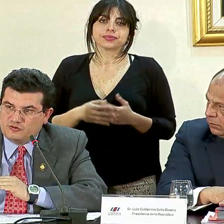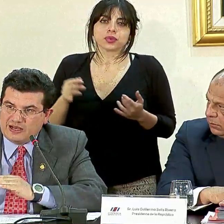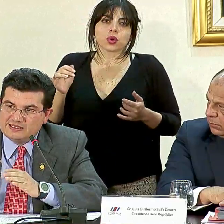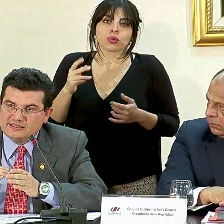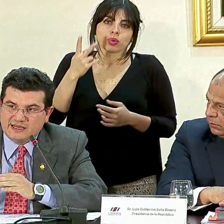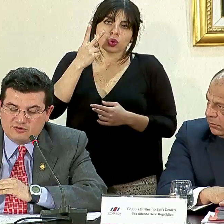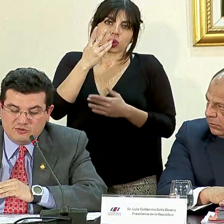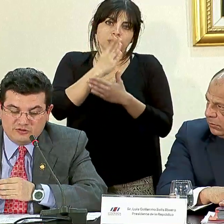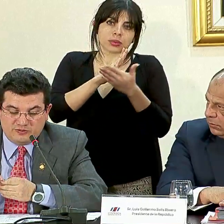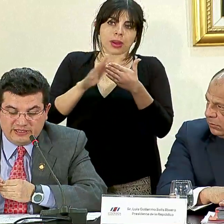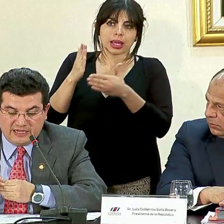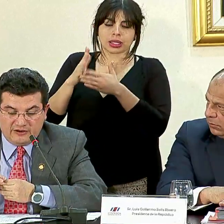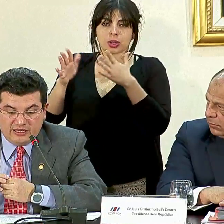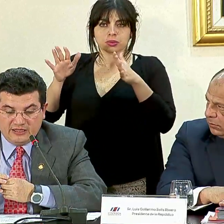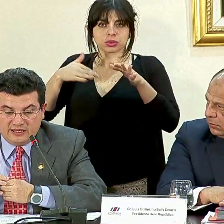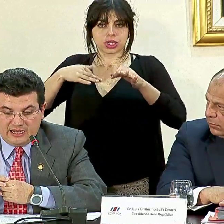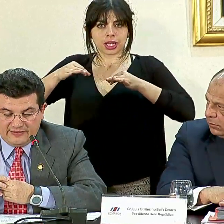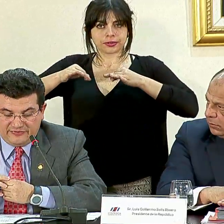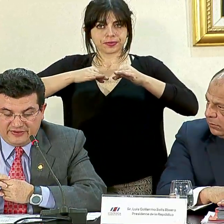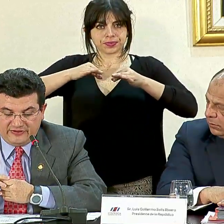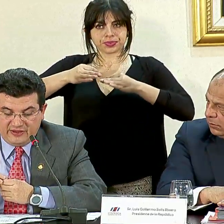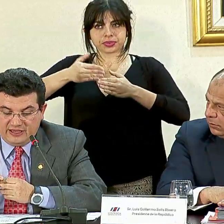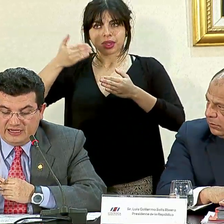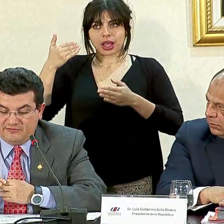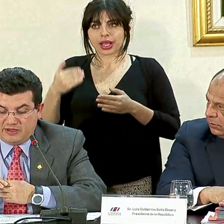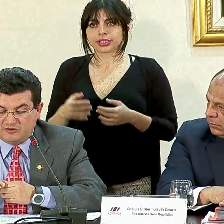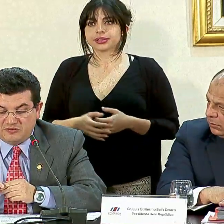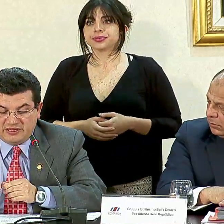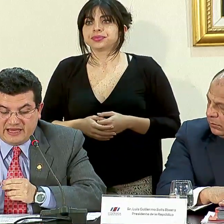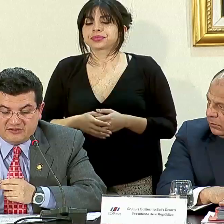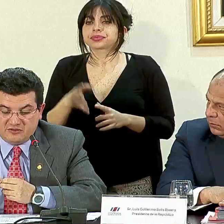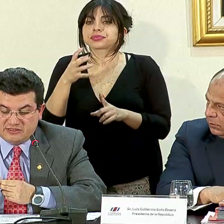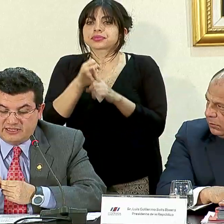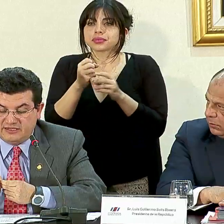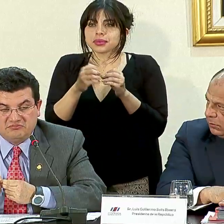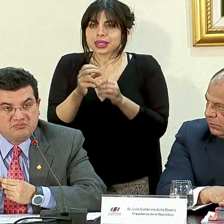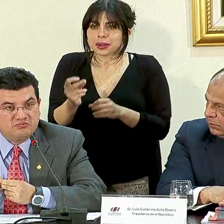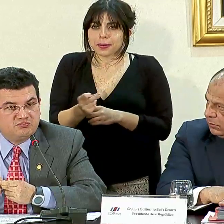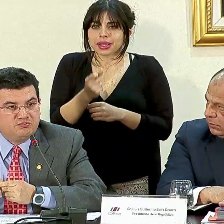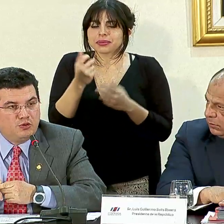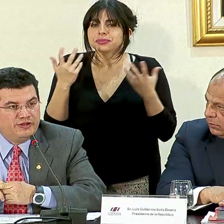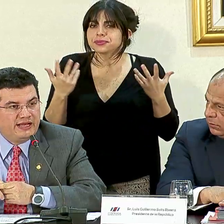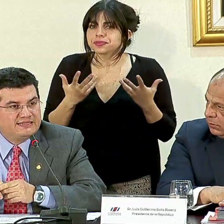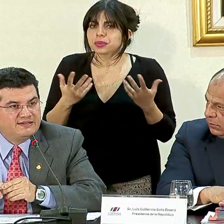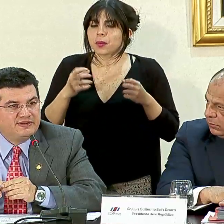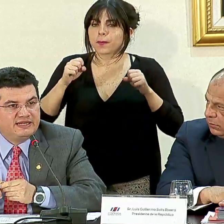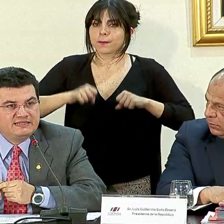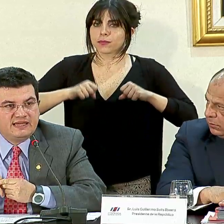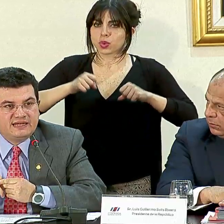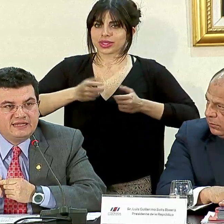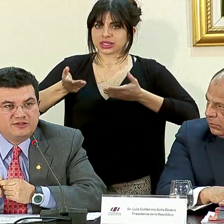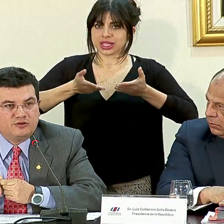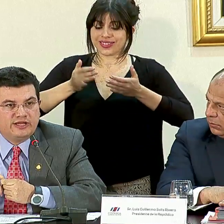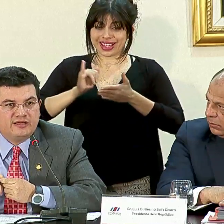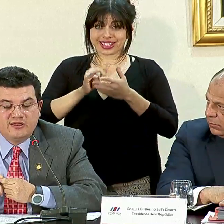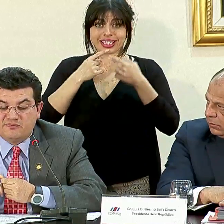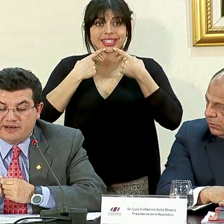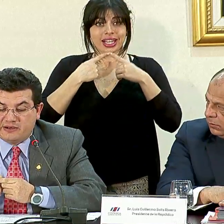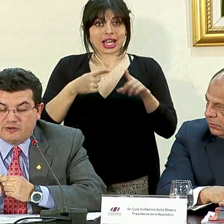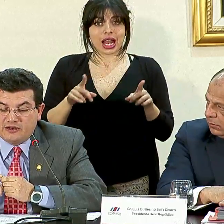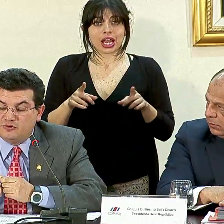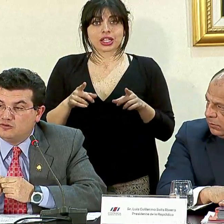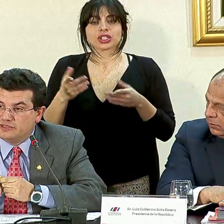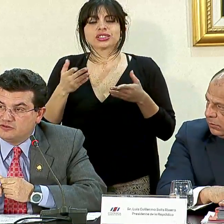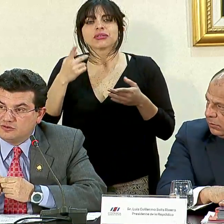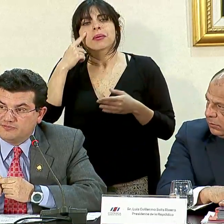como dos fases, ya como lo explicaba antes, el impacto inmediato es que podrá servir esta declaratoria